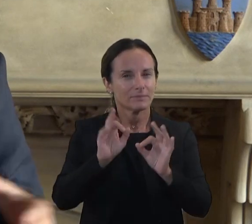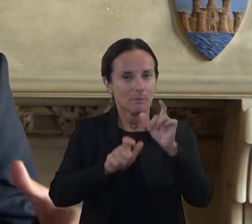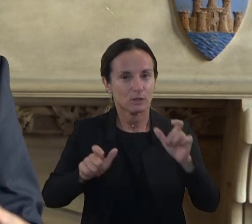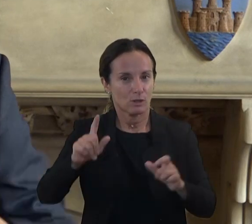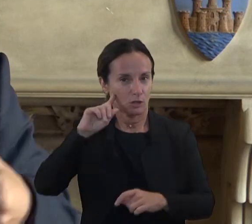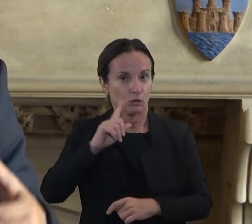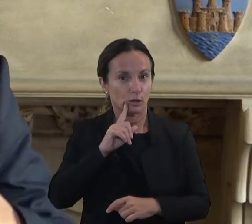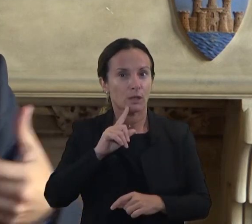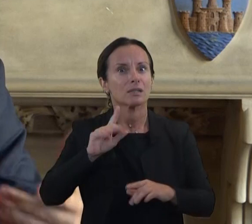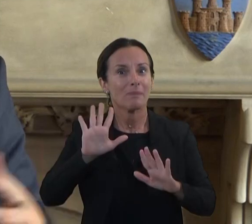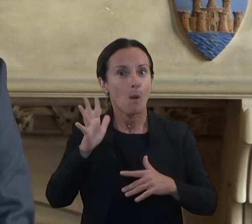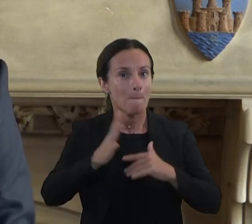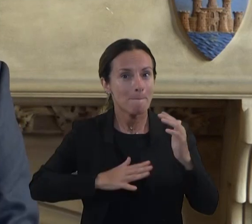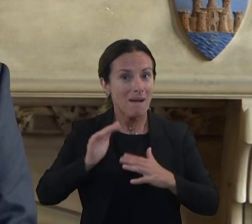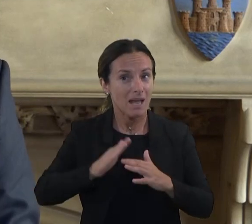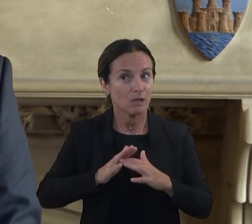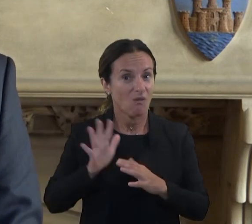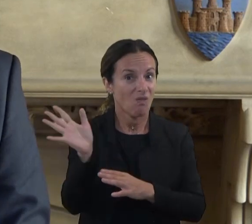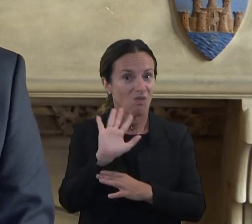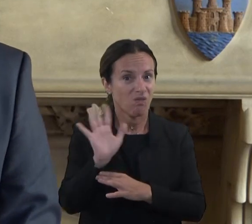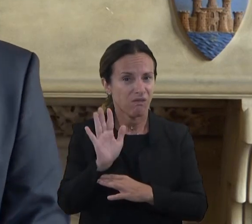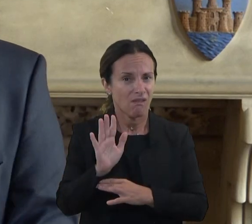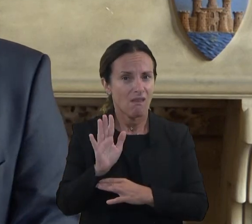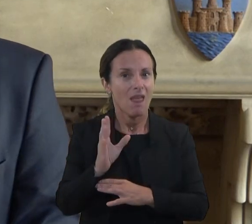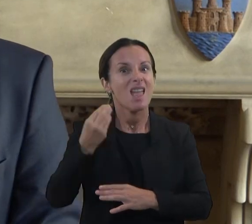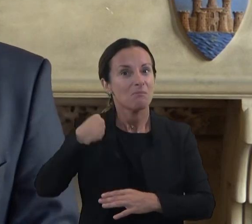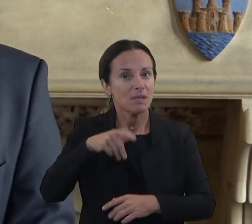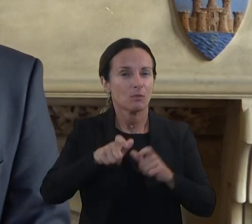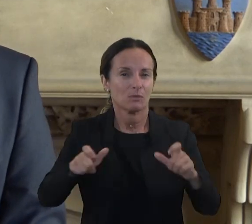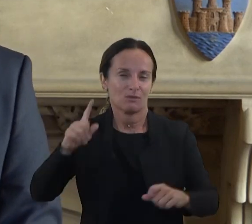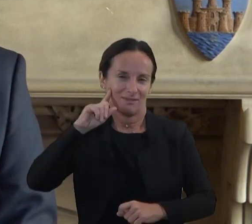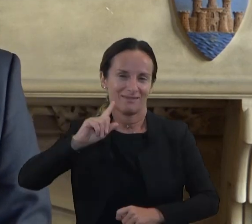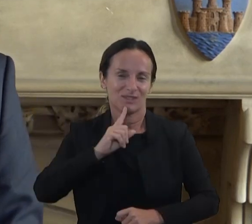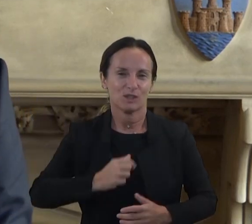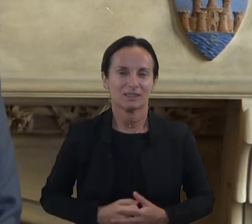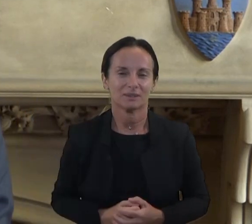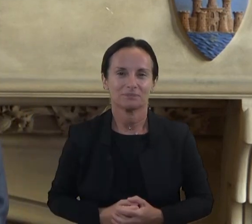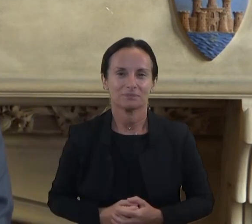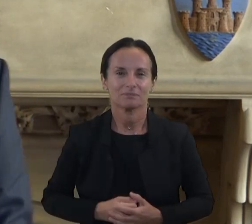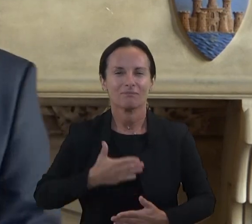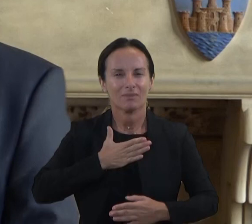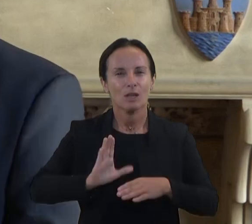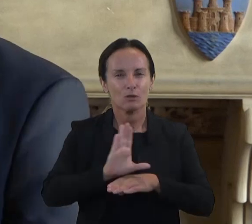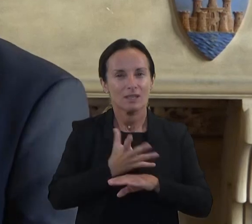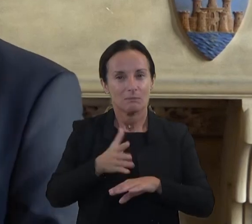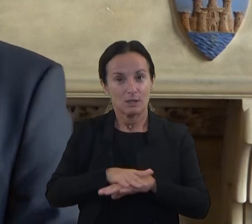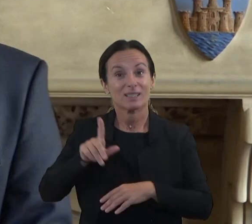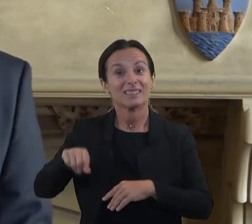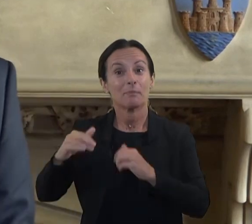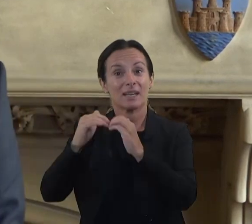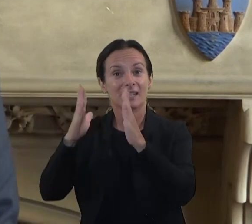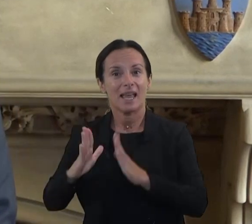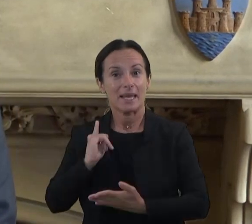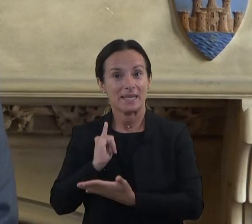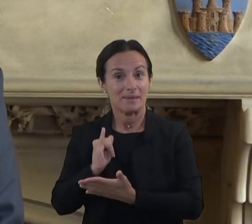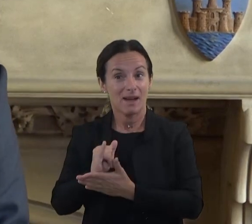personas realizada y para personas sordas, ¿no? Nosotros desde aquí, pues desde el Consejo de Mallorca, desde el IMAS, que también